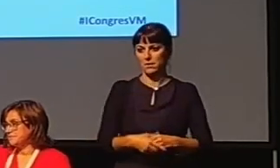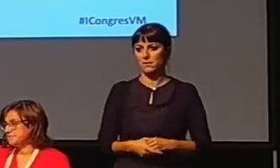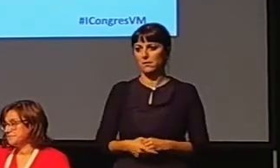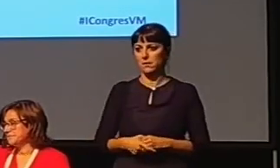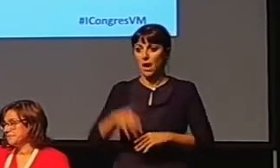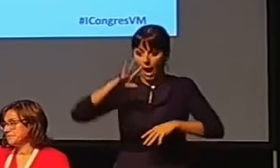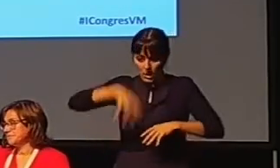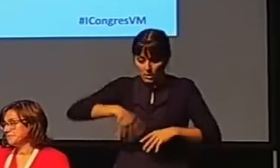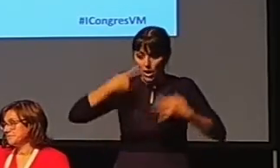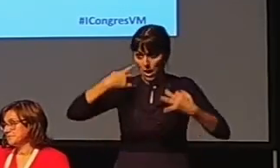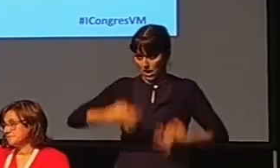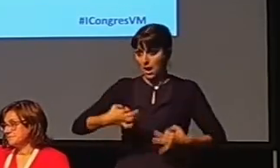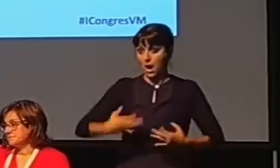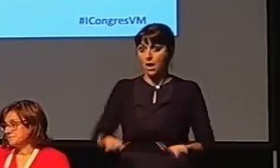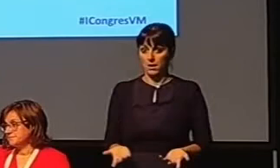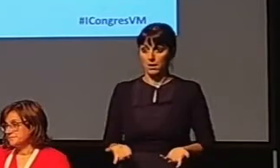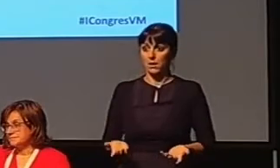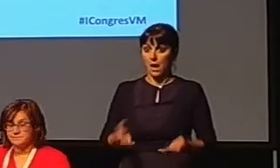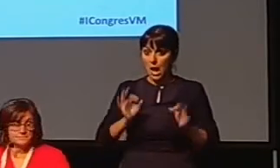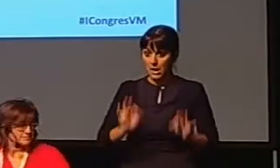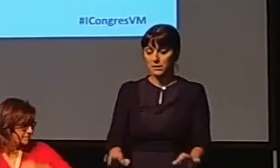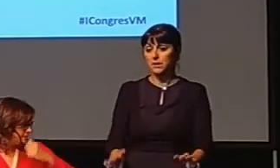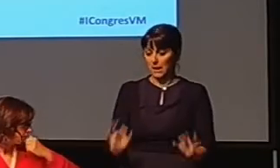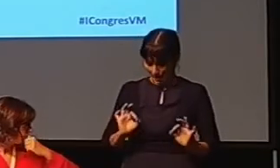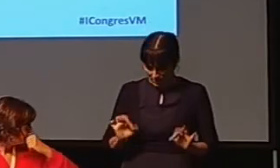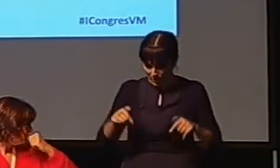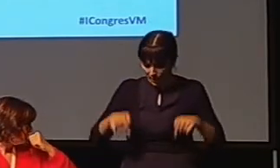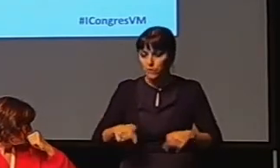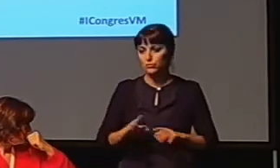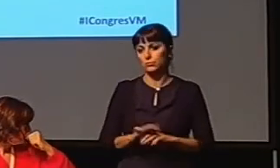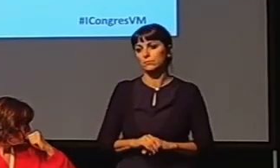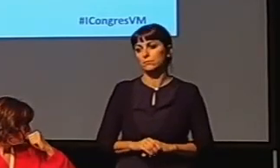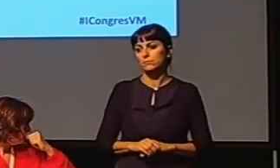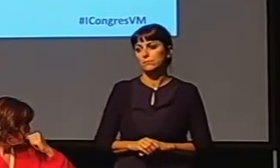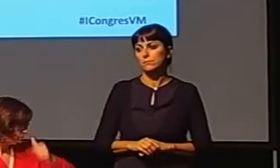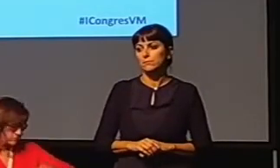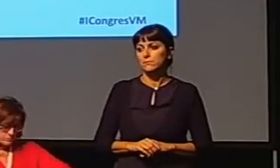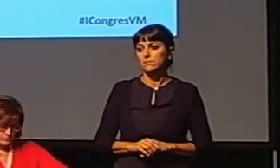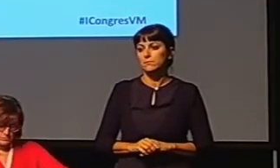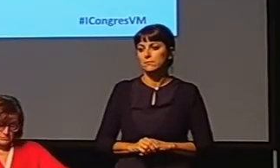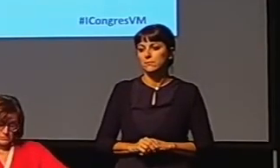real. Sí? Aquesta és la Catalunya real.